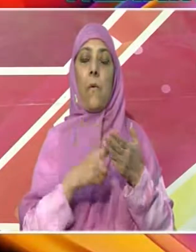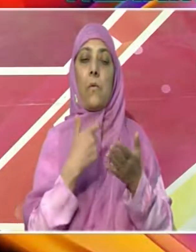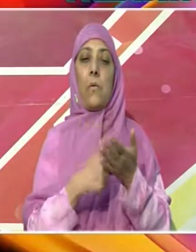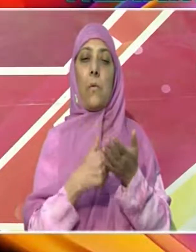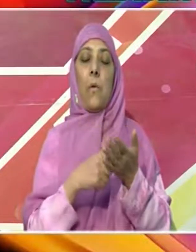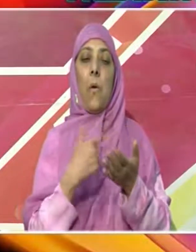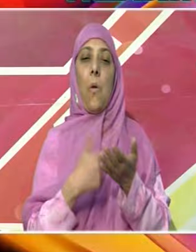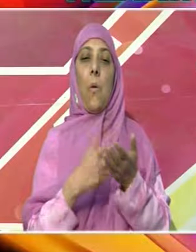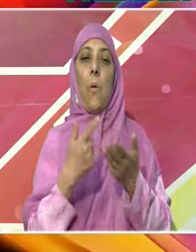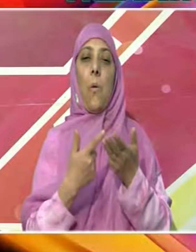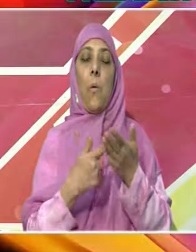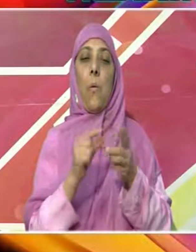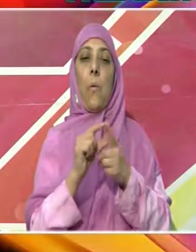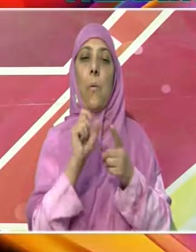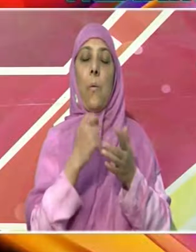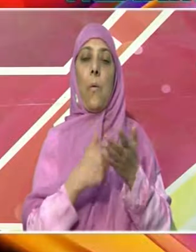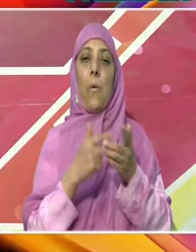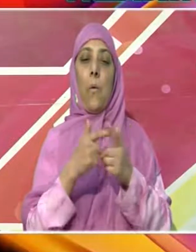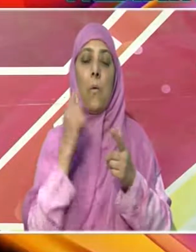दिन